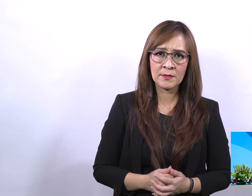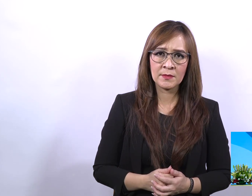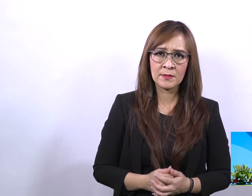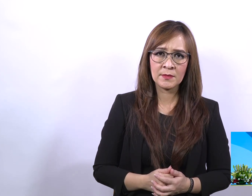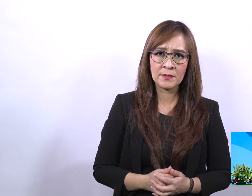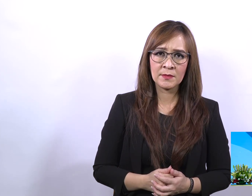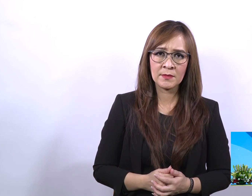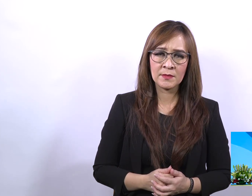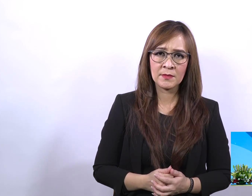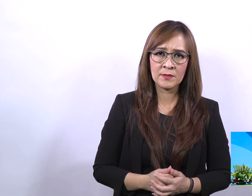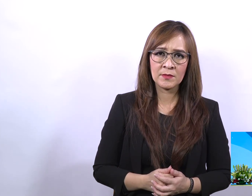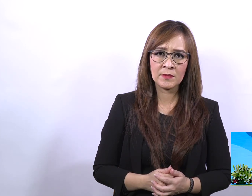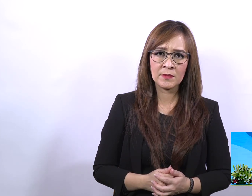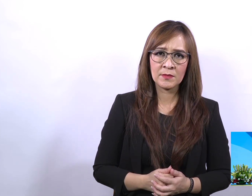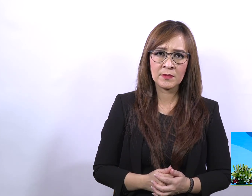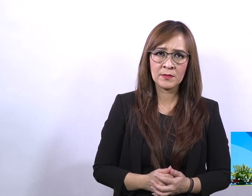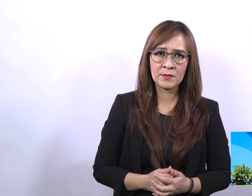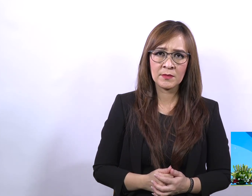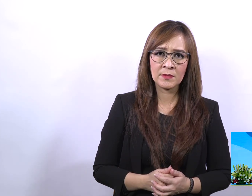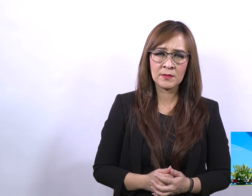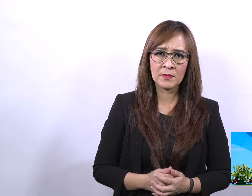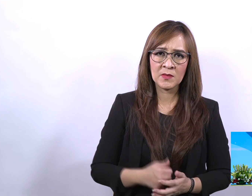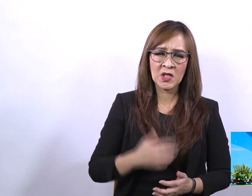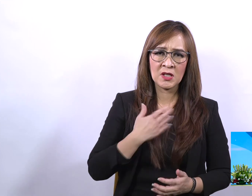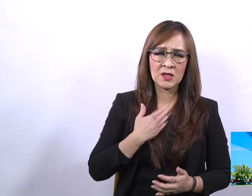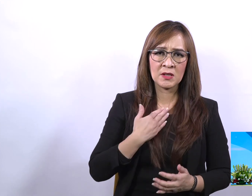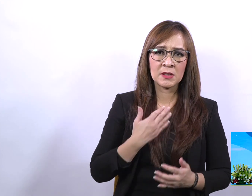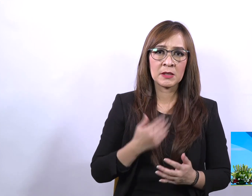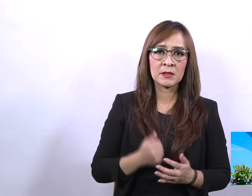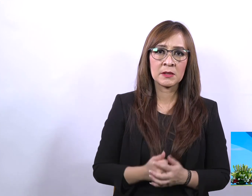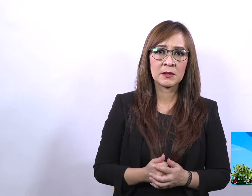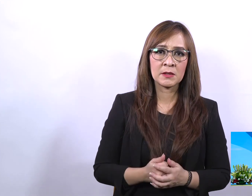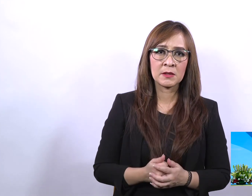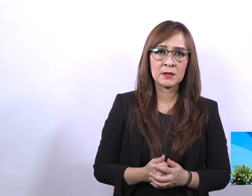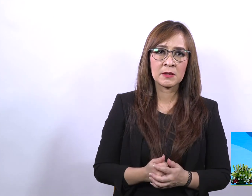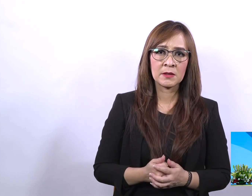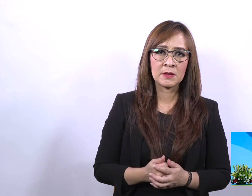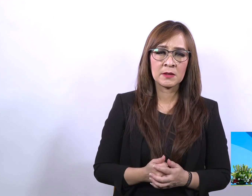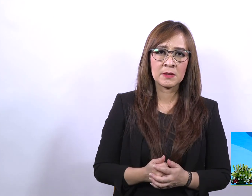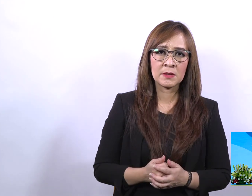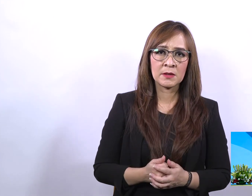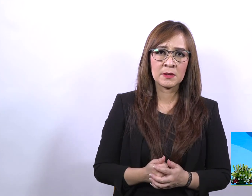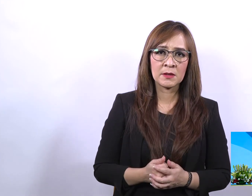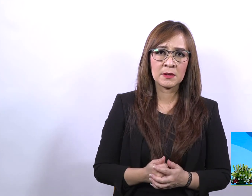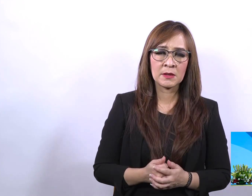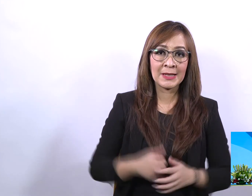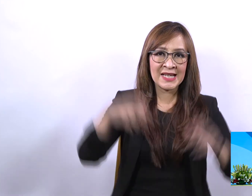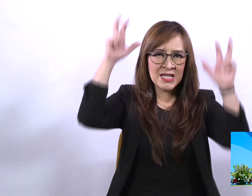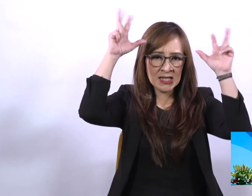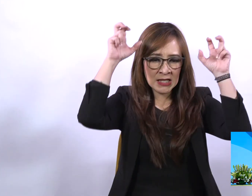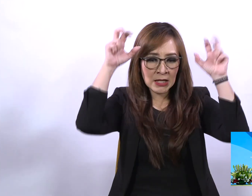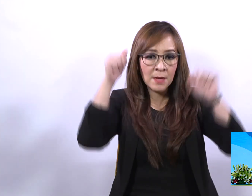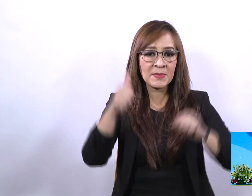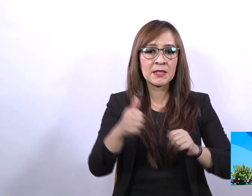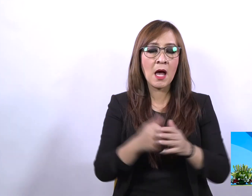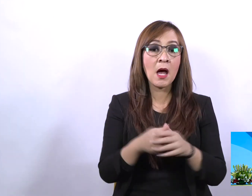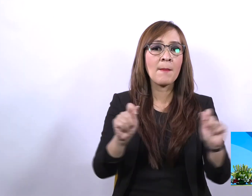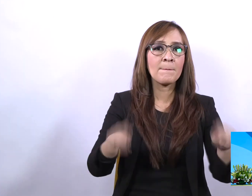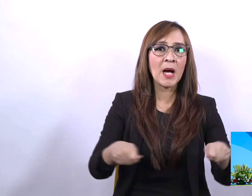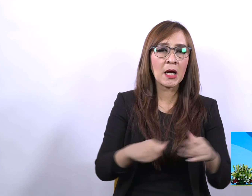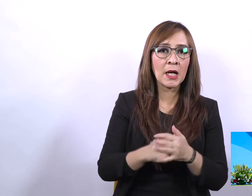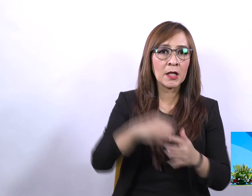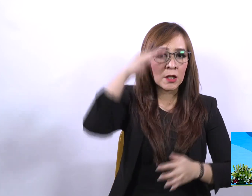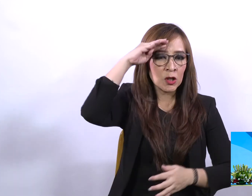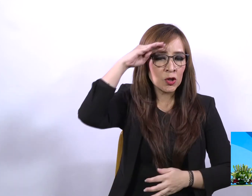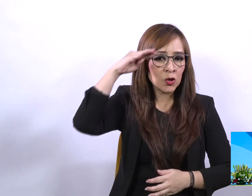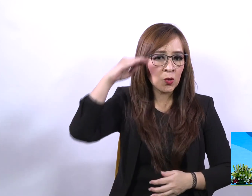setan bisa pakai Ayah setan bisa pakai mertuamu setang bisa pakai menantumu setan bisa pakai istrimu setang